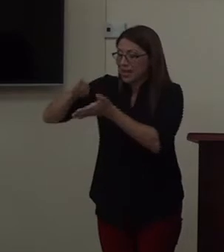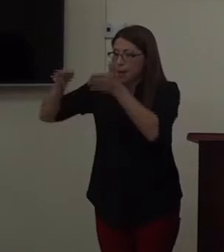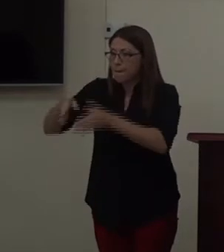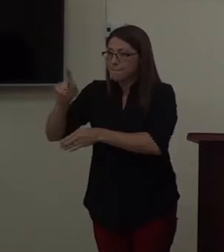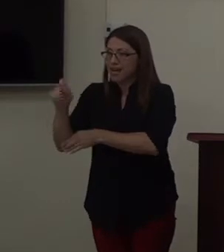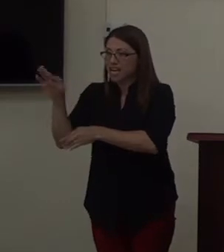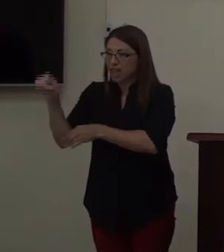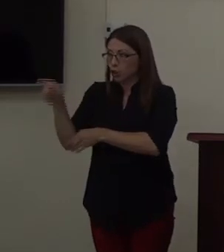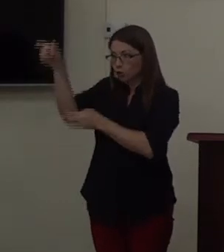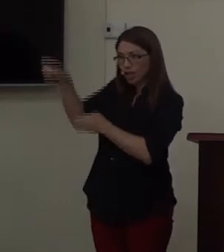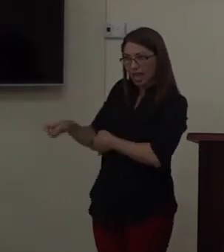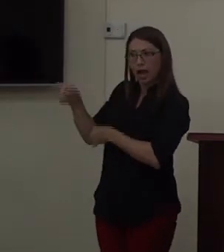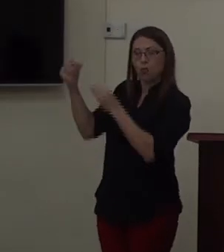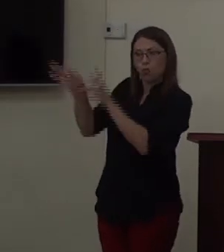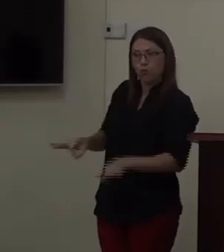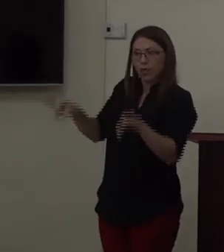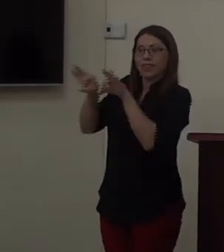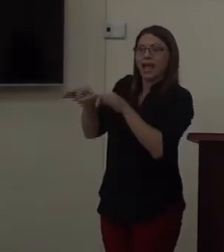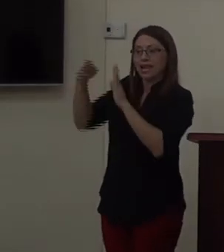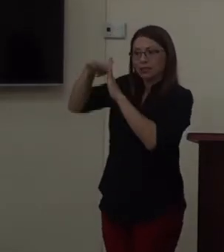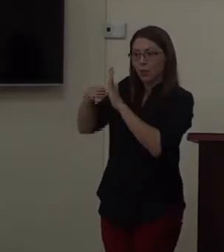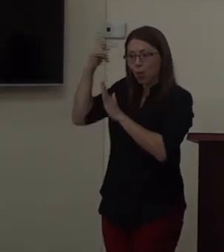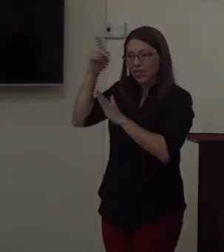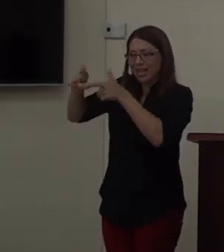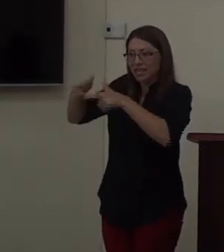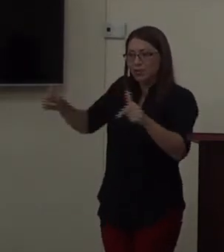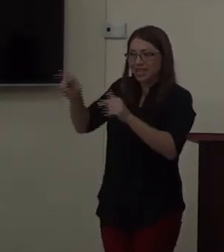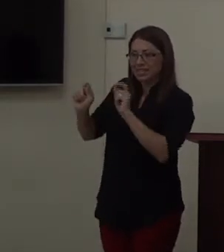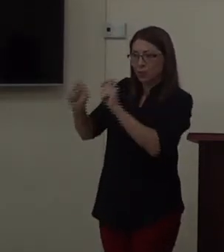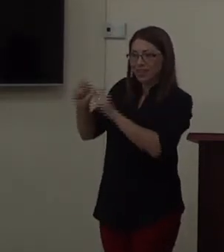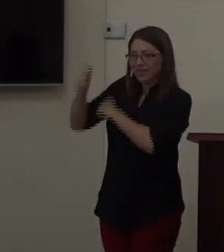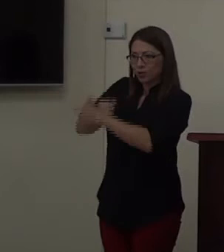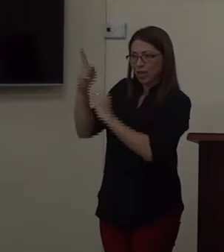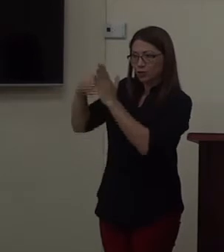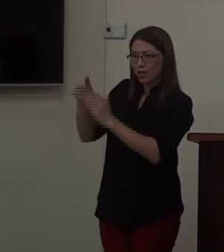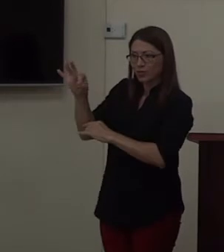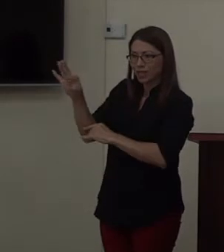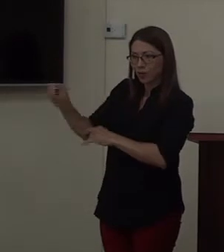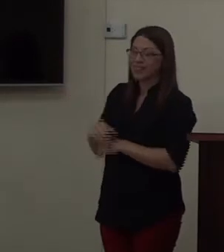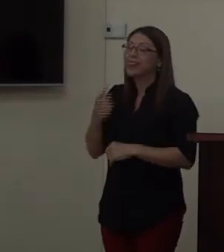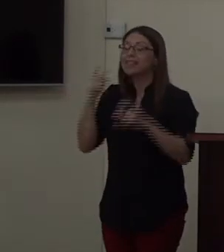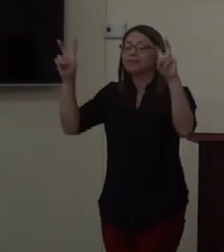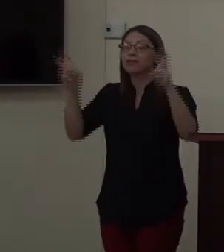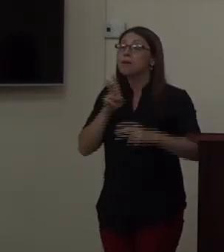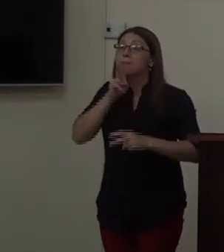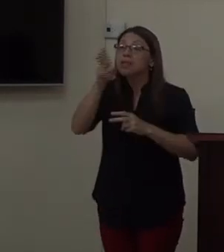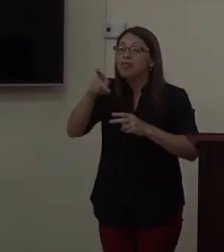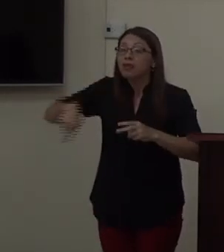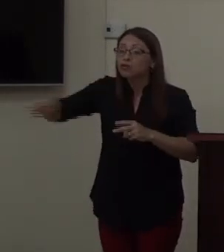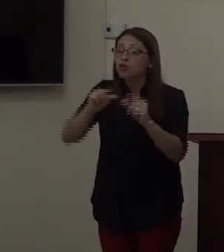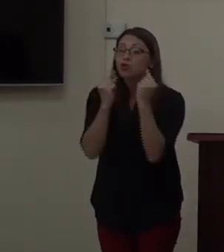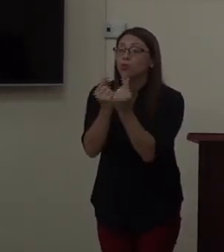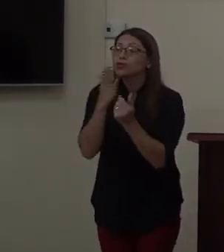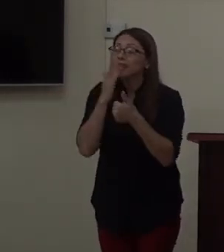es una figura fundamental en las políticas lingüísticas educativas en los 90. Los verdaderos grupos indígenas que quedan actualmente son